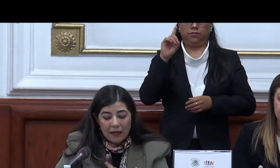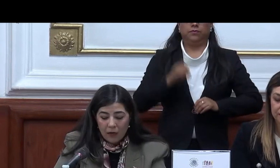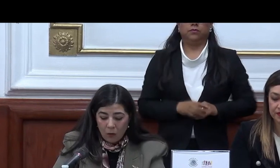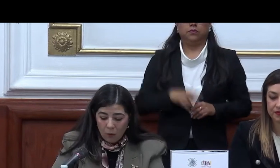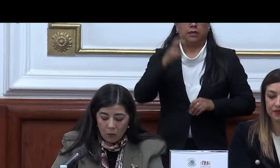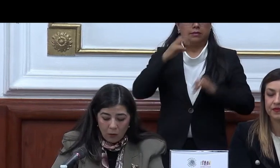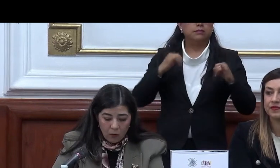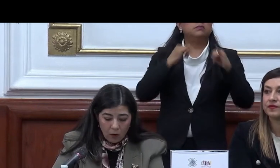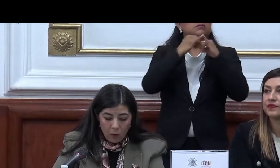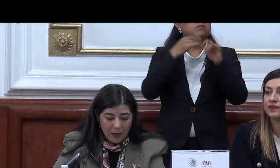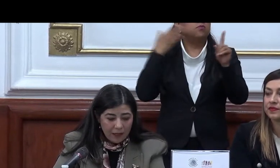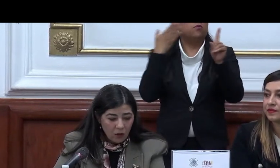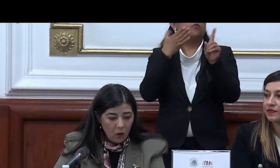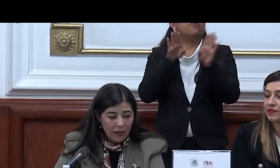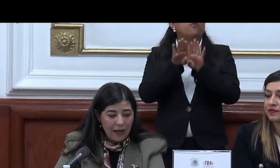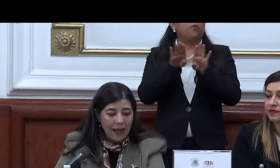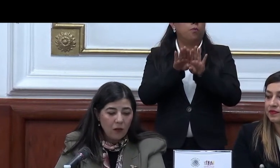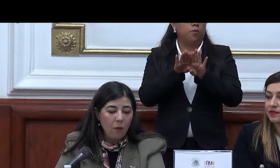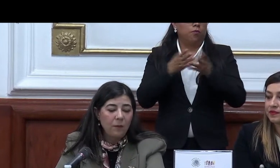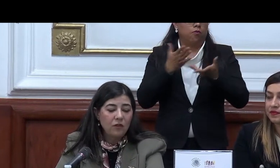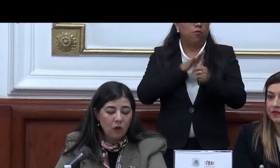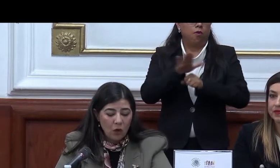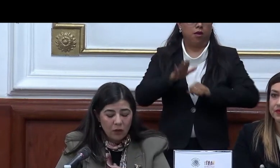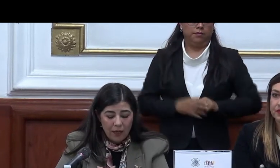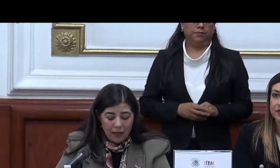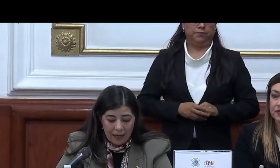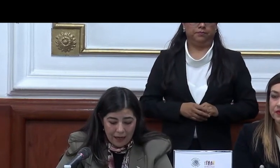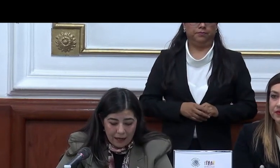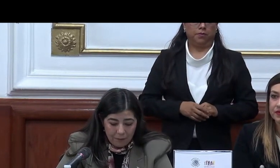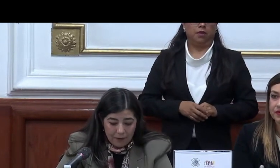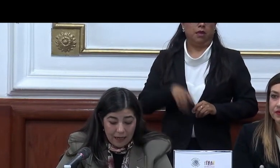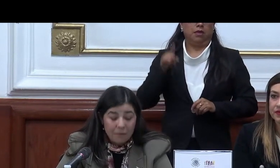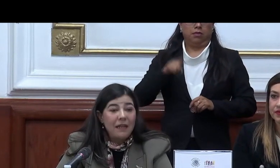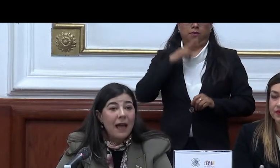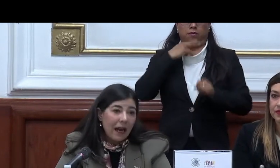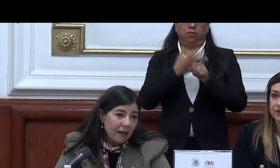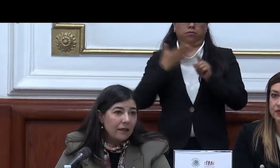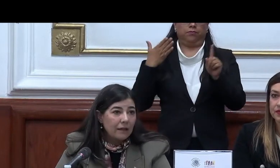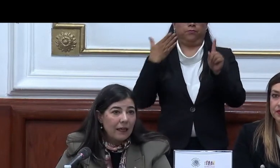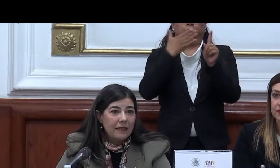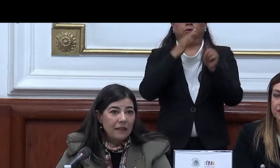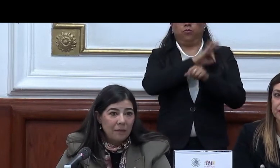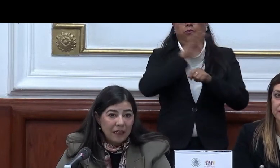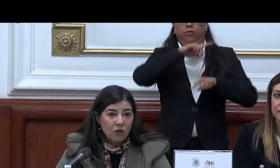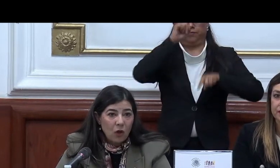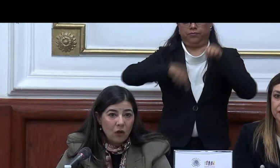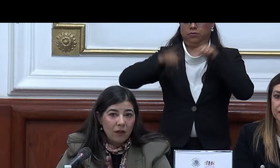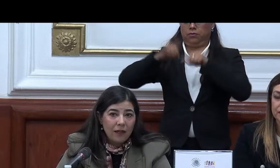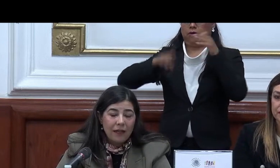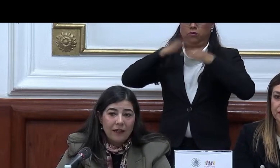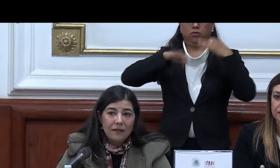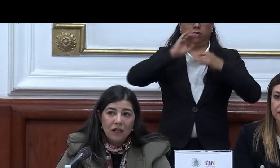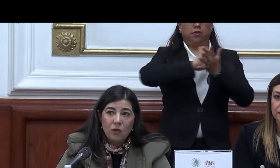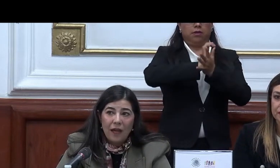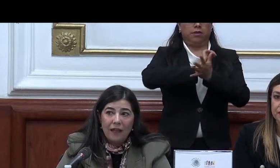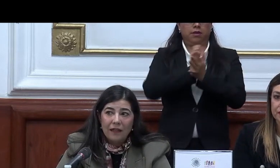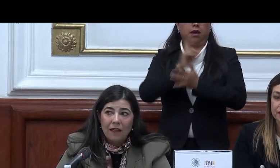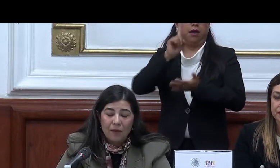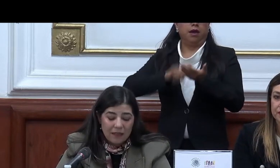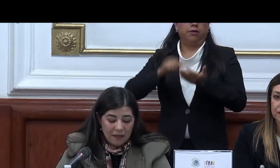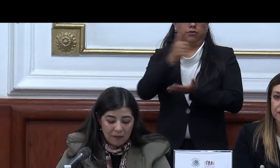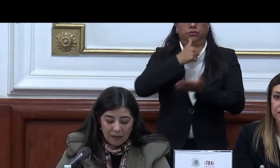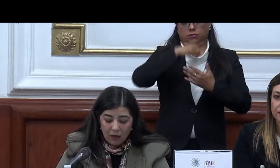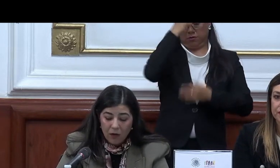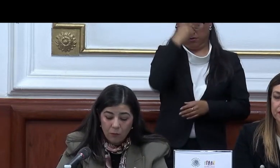que tiene como objeto legal, como misión, eliminar la discriminación en esta ciudad y